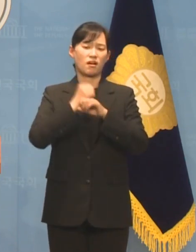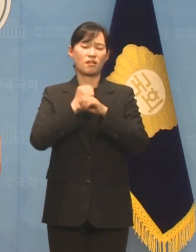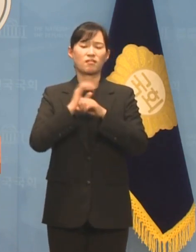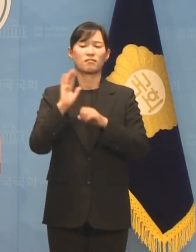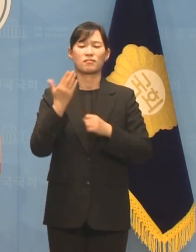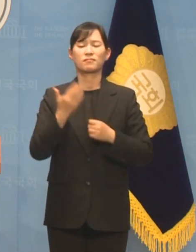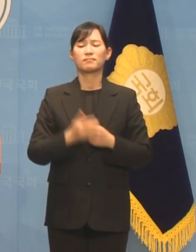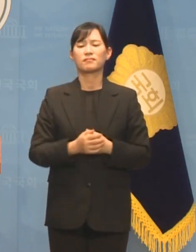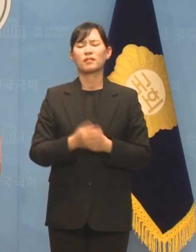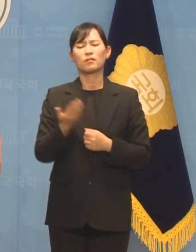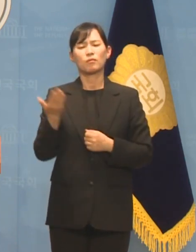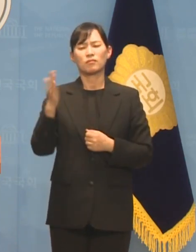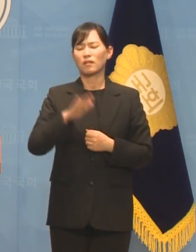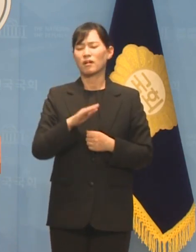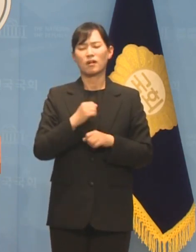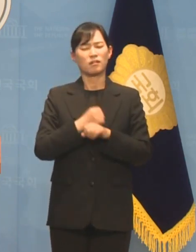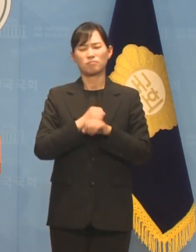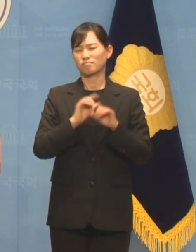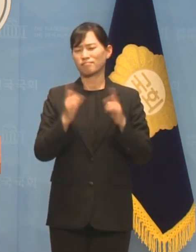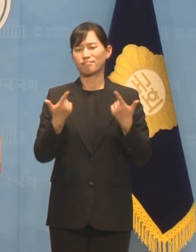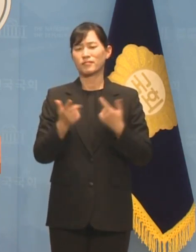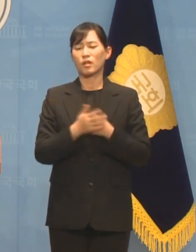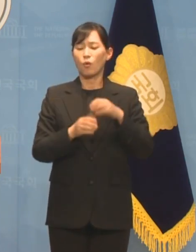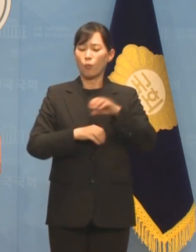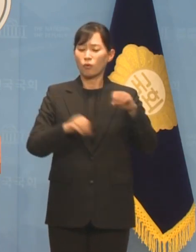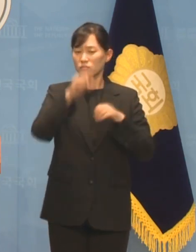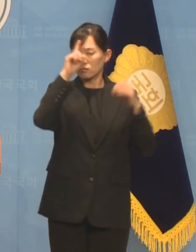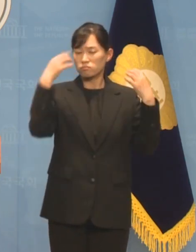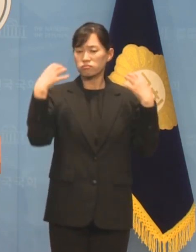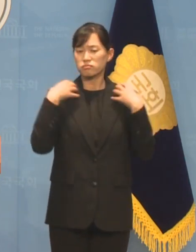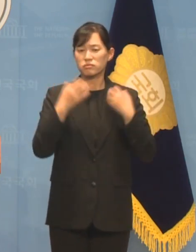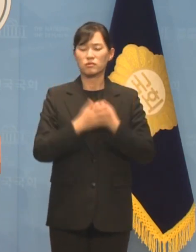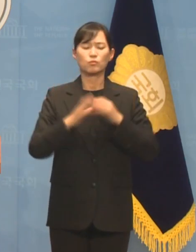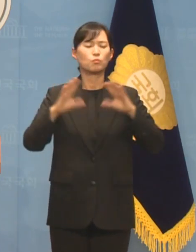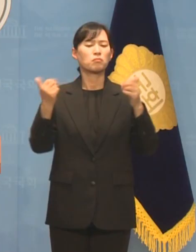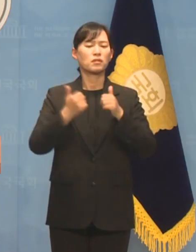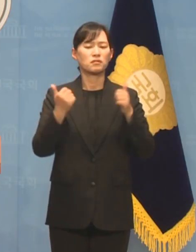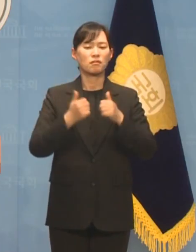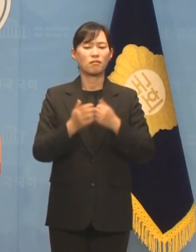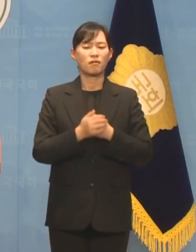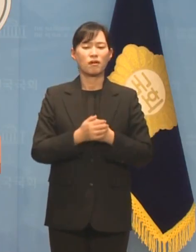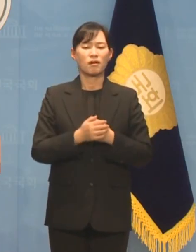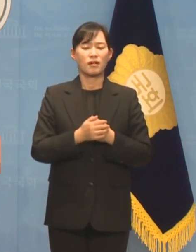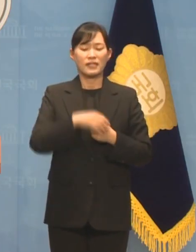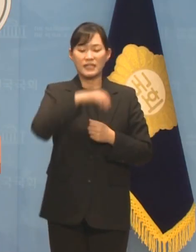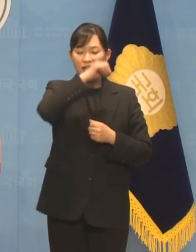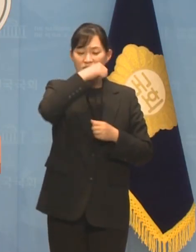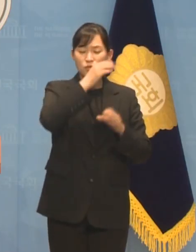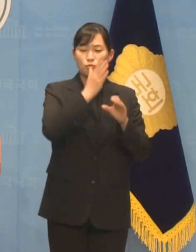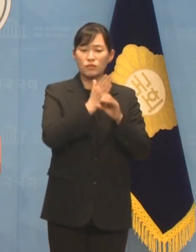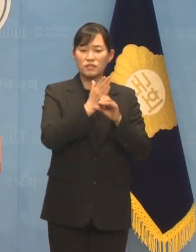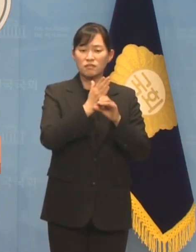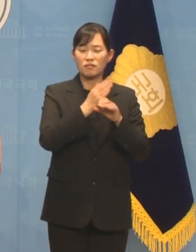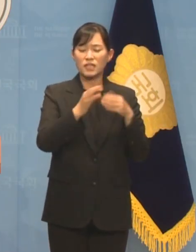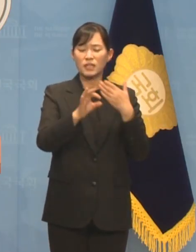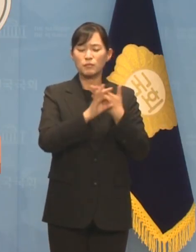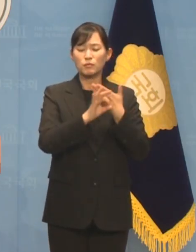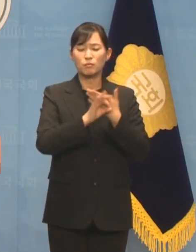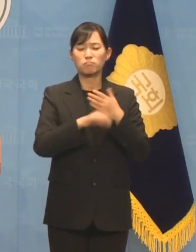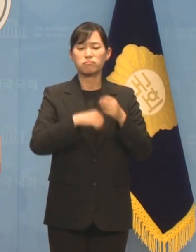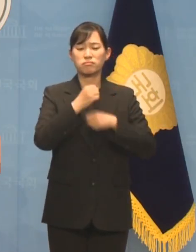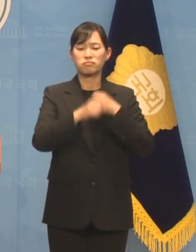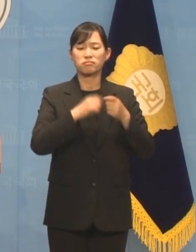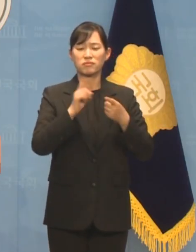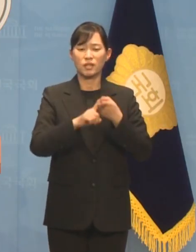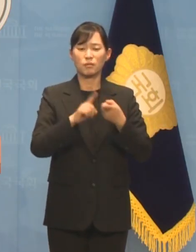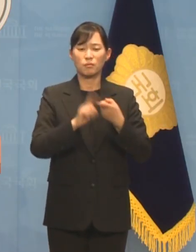합니다. 그러나 하지 않았습니다. 오히려 정부는 국회에서 심의 확정된 예산 중에서 임의로 특정 사업에 대해